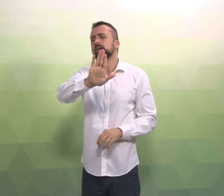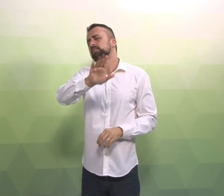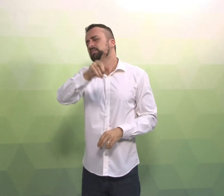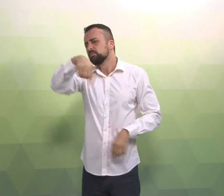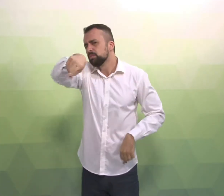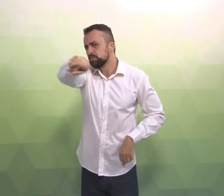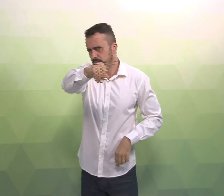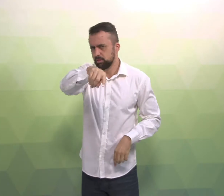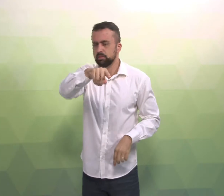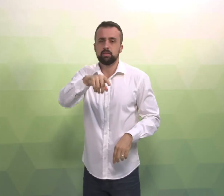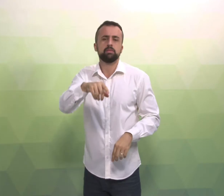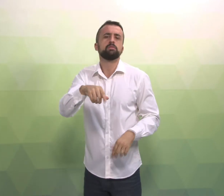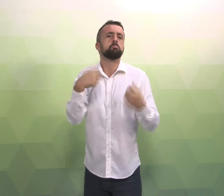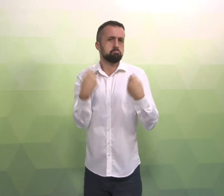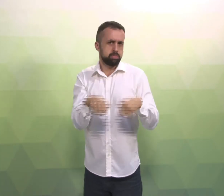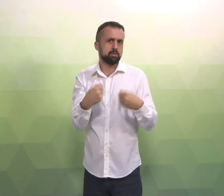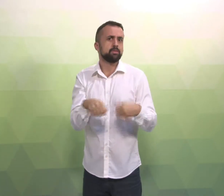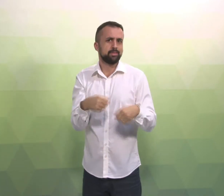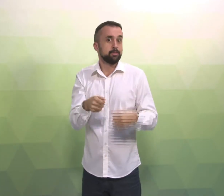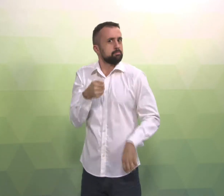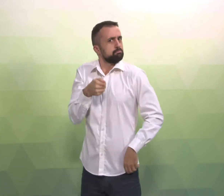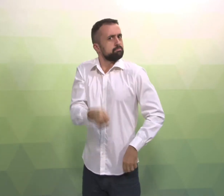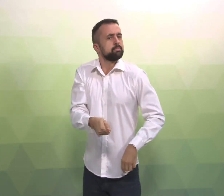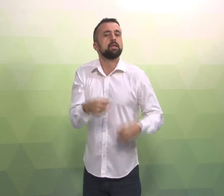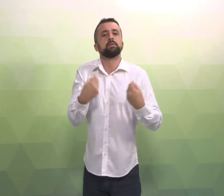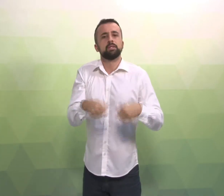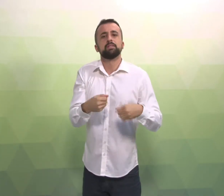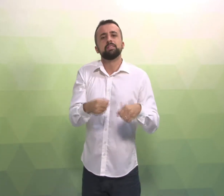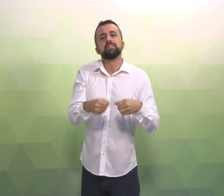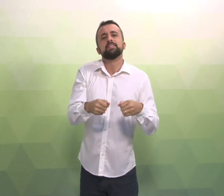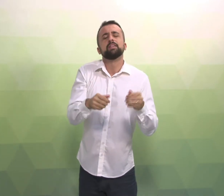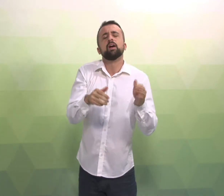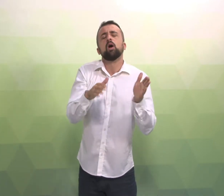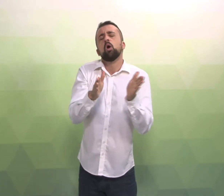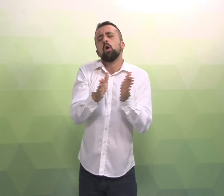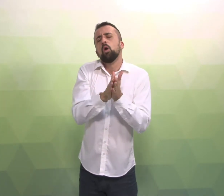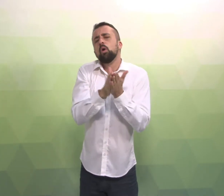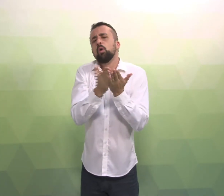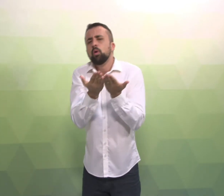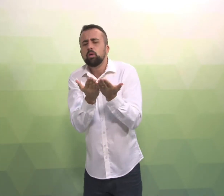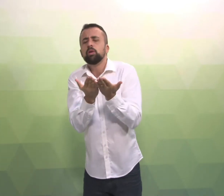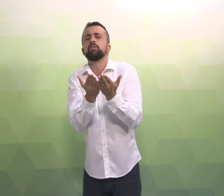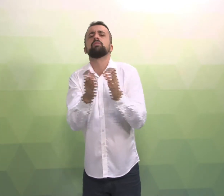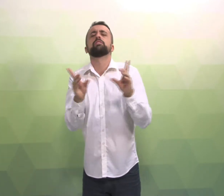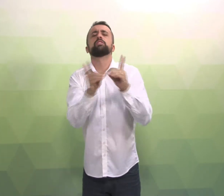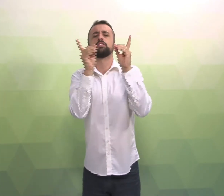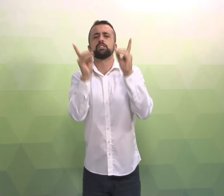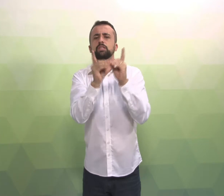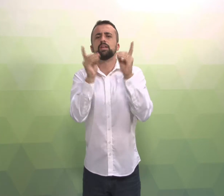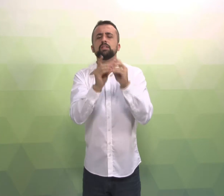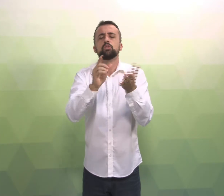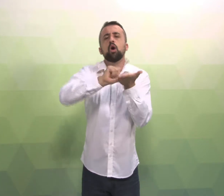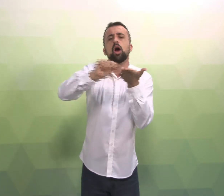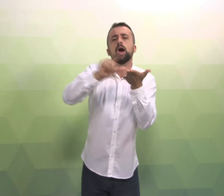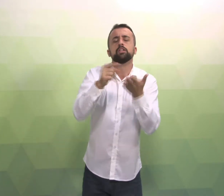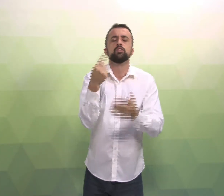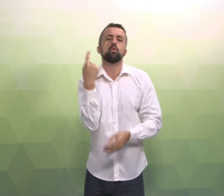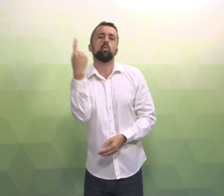Eu expliquei aqui resumidamente acerca desse tema, mas vocês podem e devem complementar com a leitura do caderno